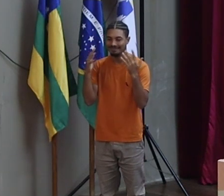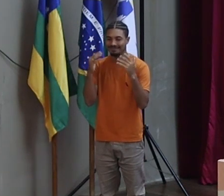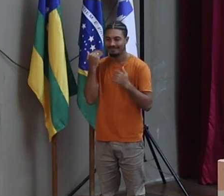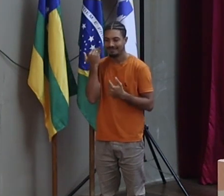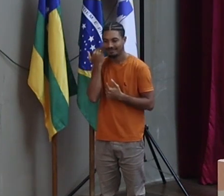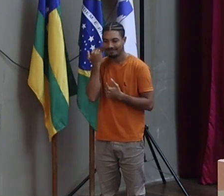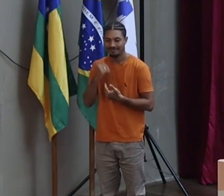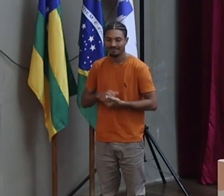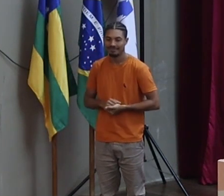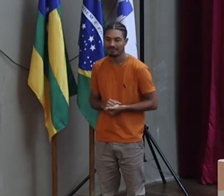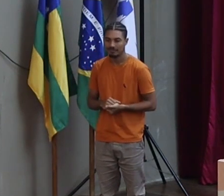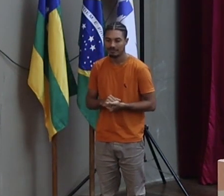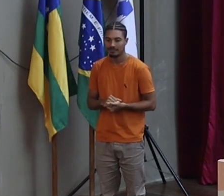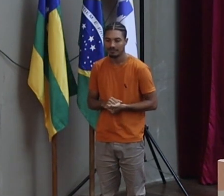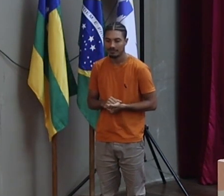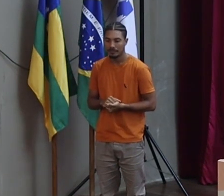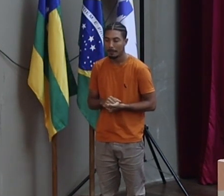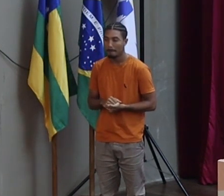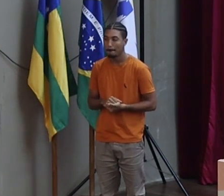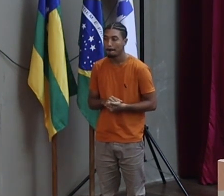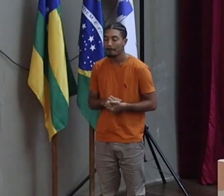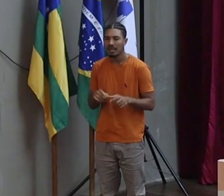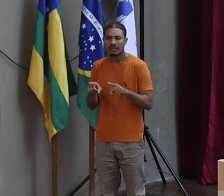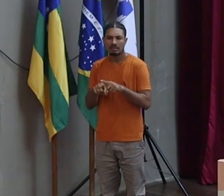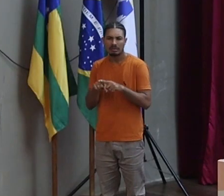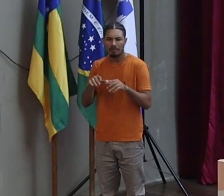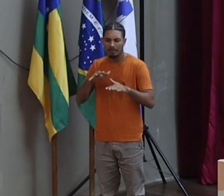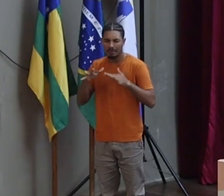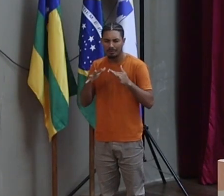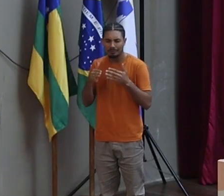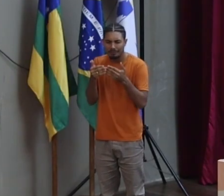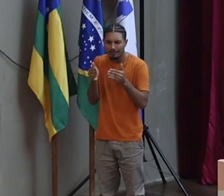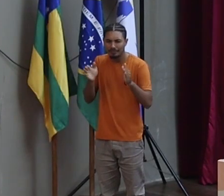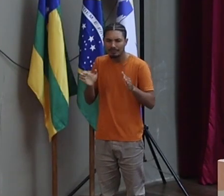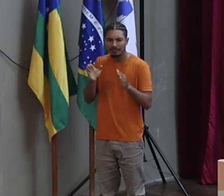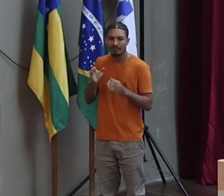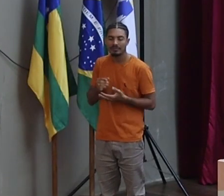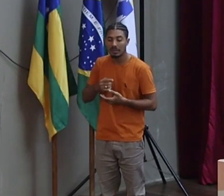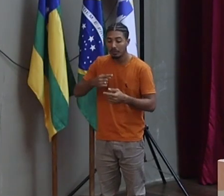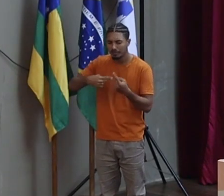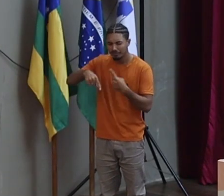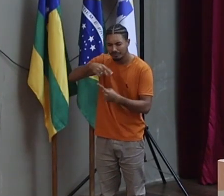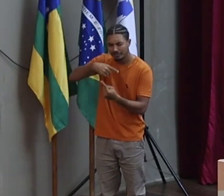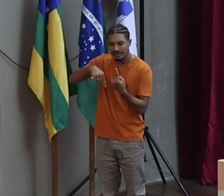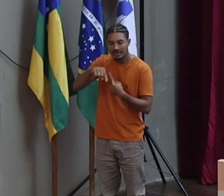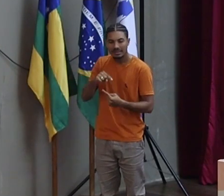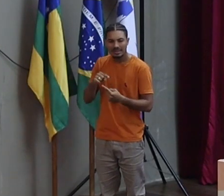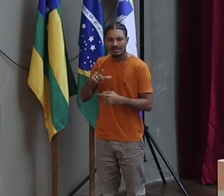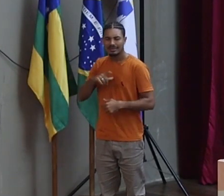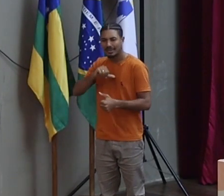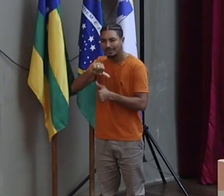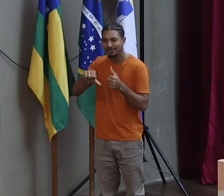E falávamos também, nesse movimento de abertura, de um ciclo, né, que envolve mudanças, é um ciclo, como o Nego Bispo